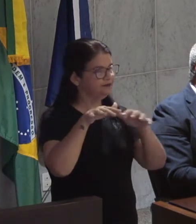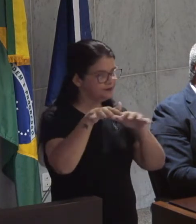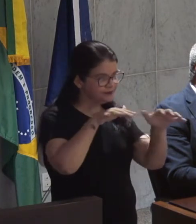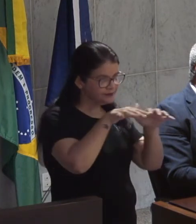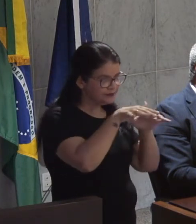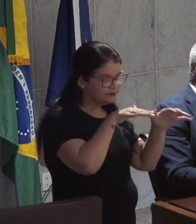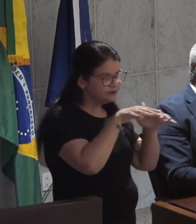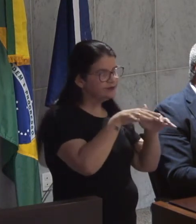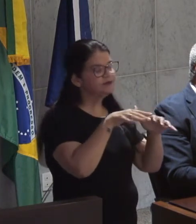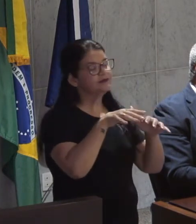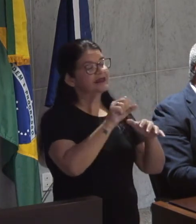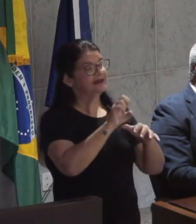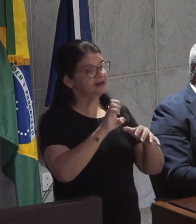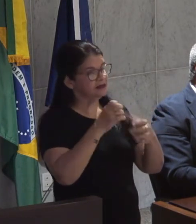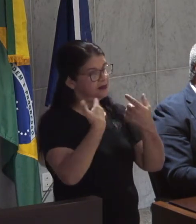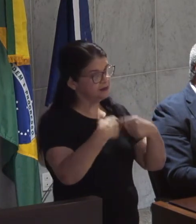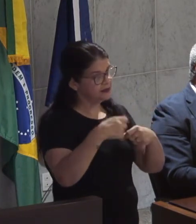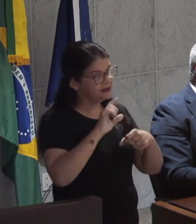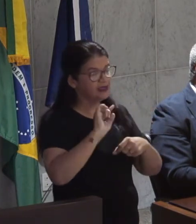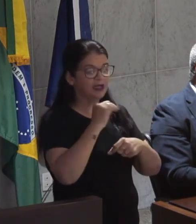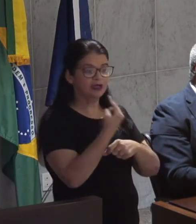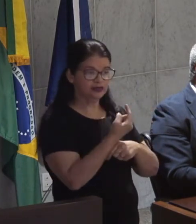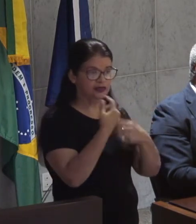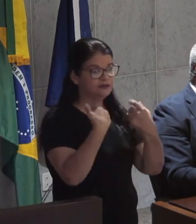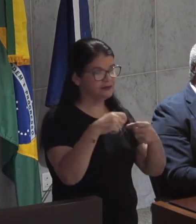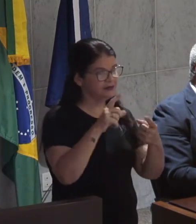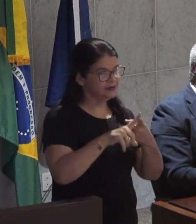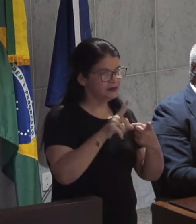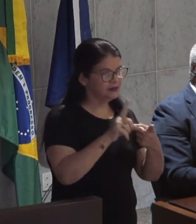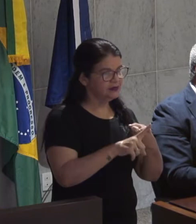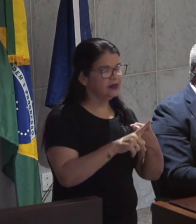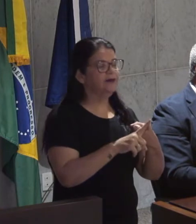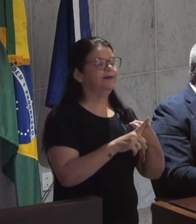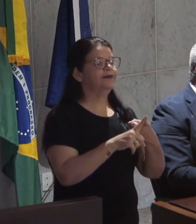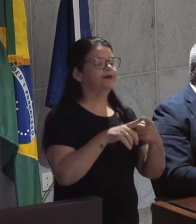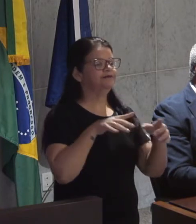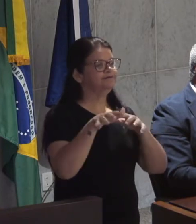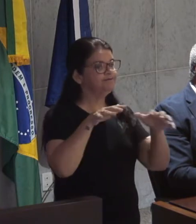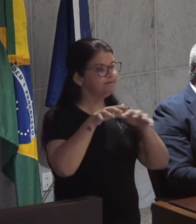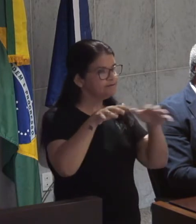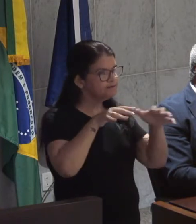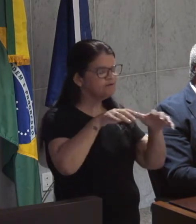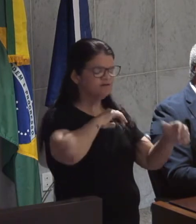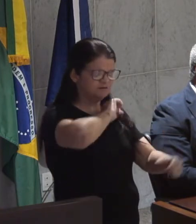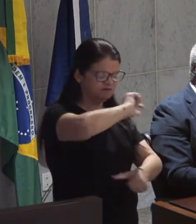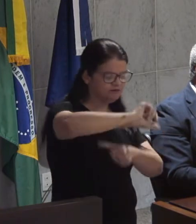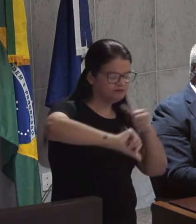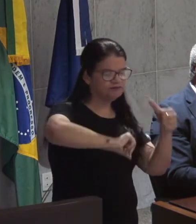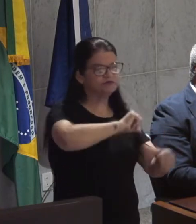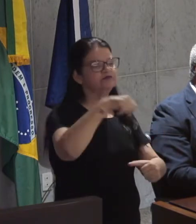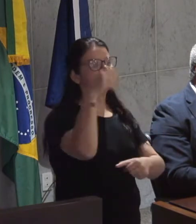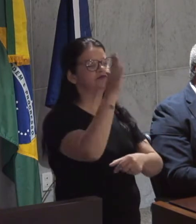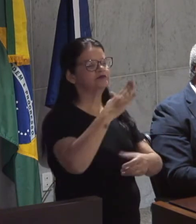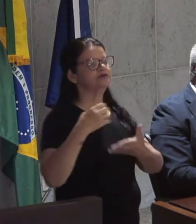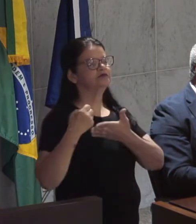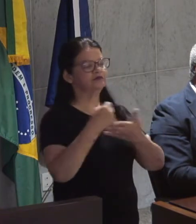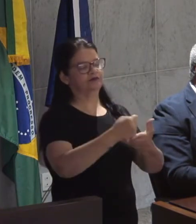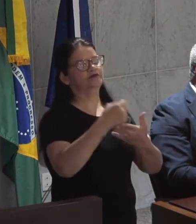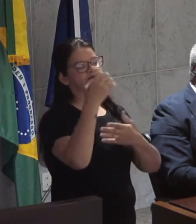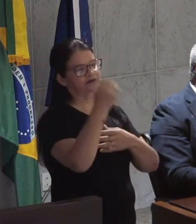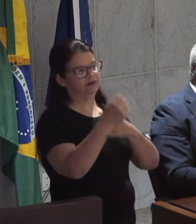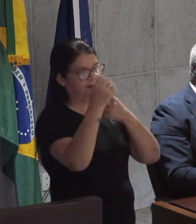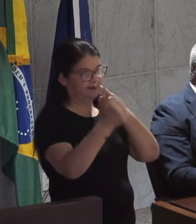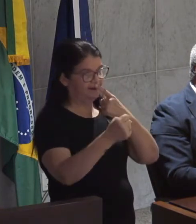e, se precisar, a gente precisa também abalar esse Brasil a favor da Previdência.